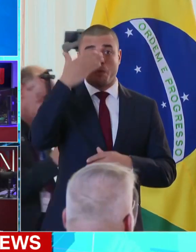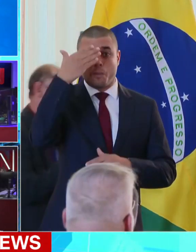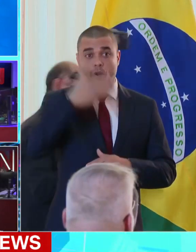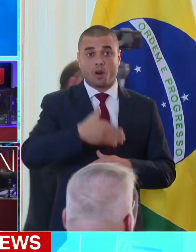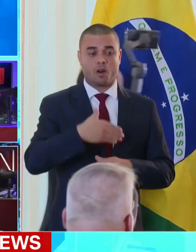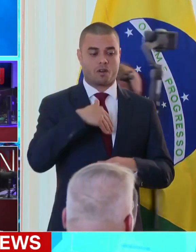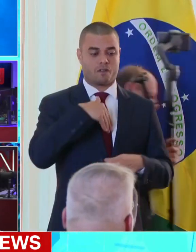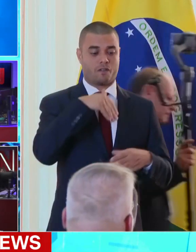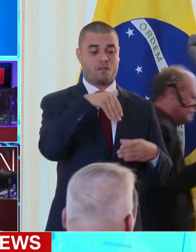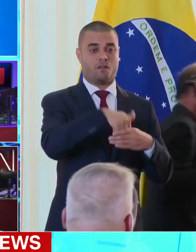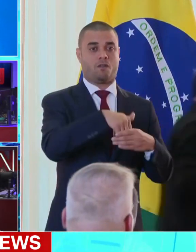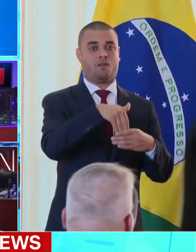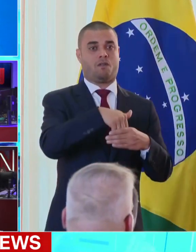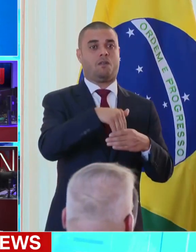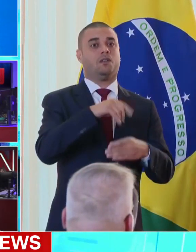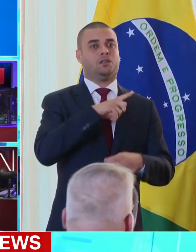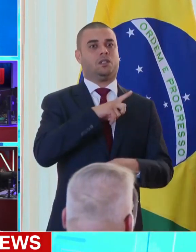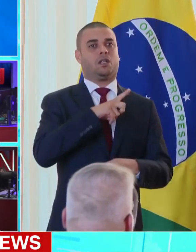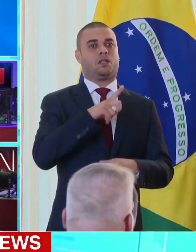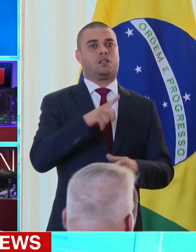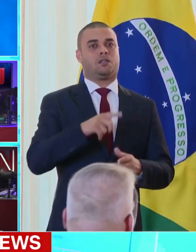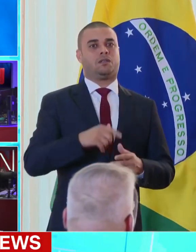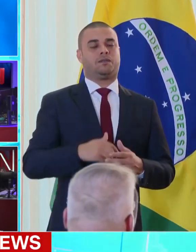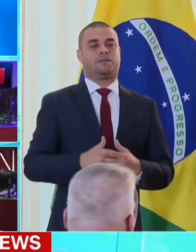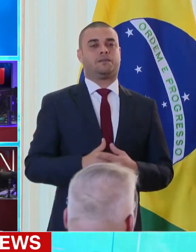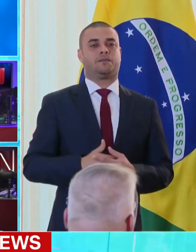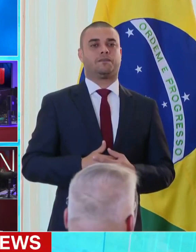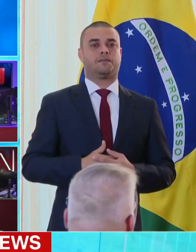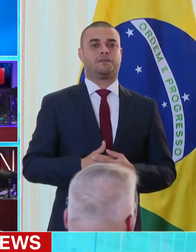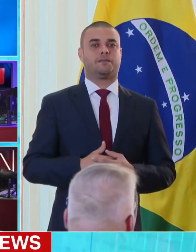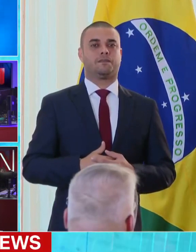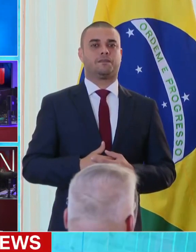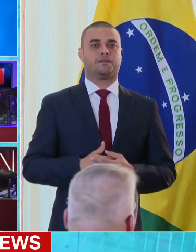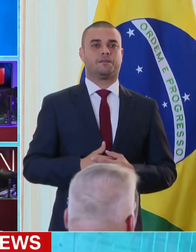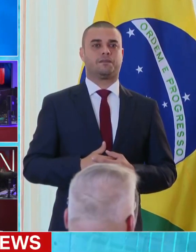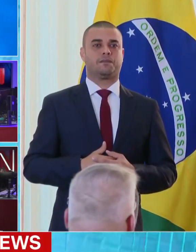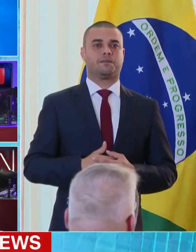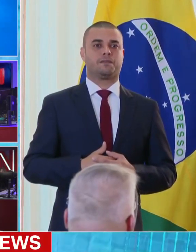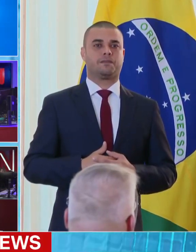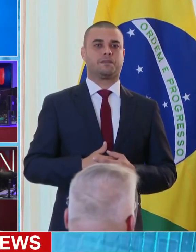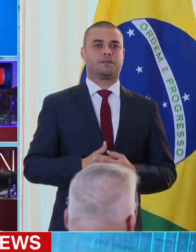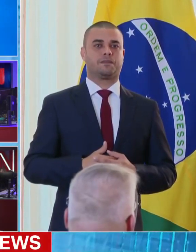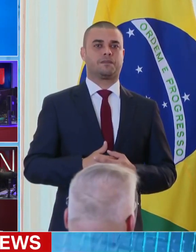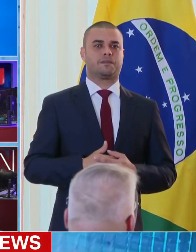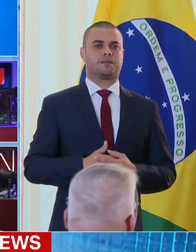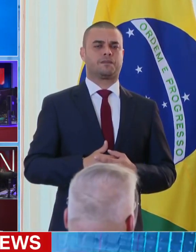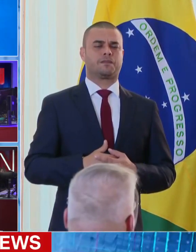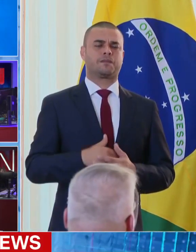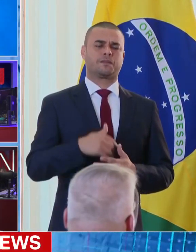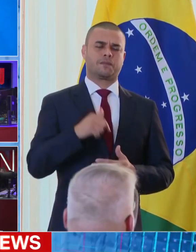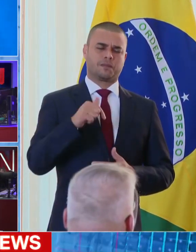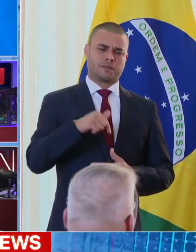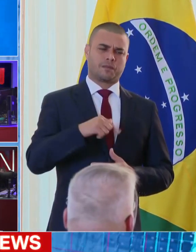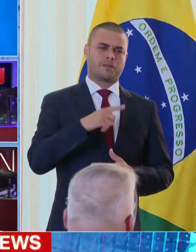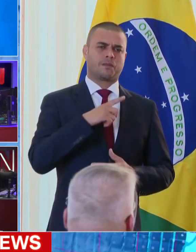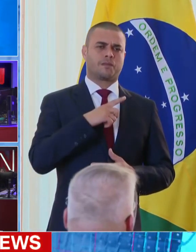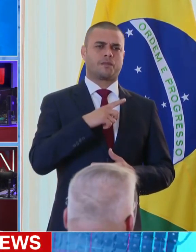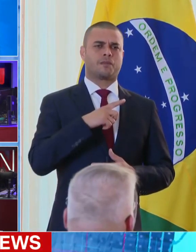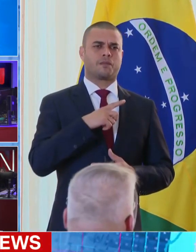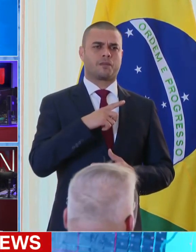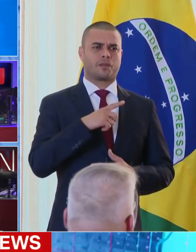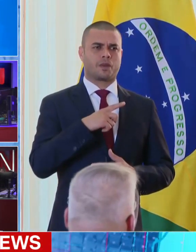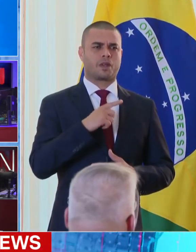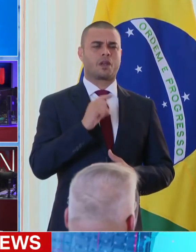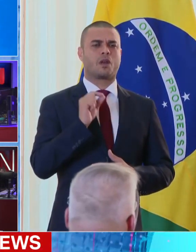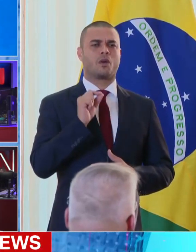encontra não abraço os fatos e é importante de novo pela primeira vez o Ministério Público público se coloca ao lado da